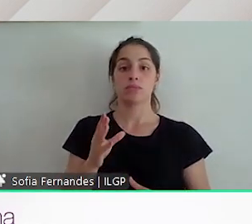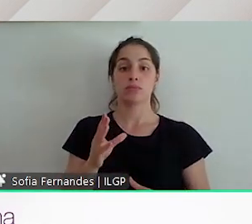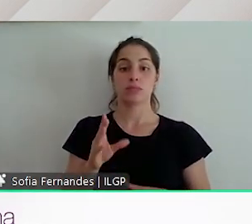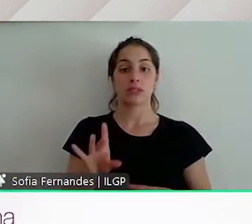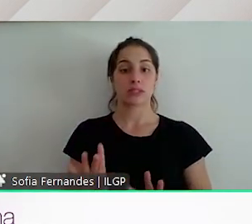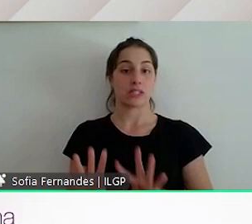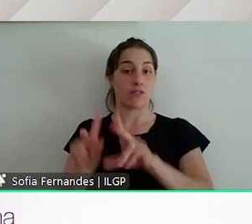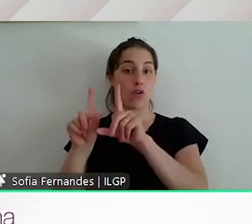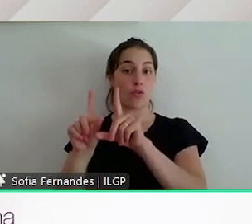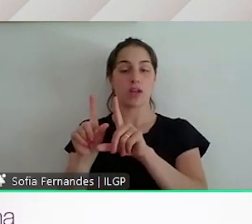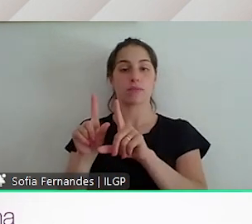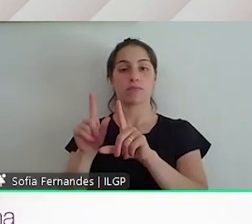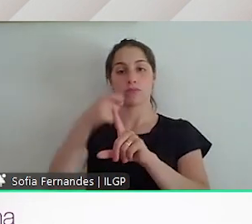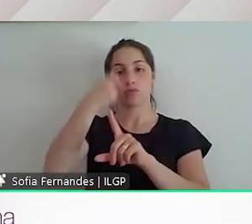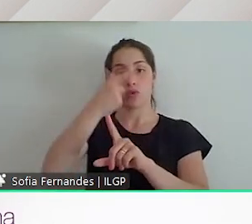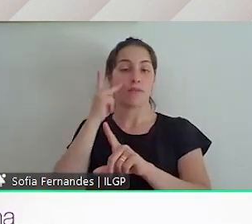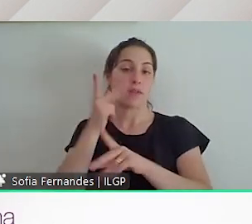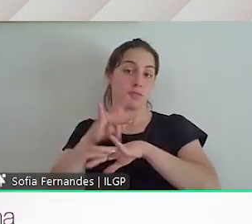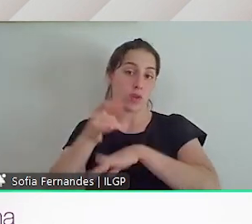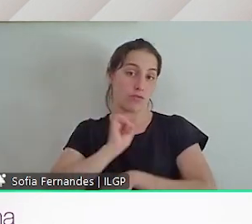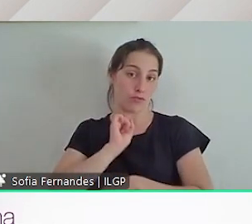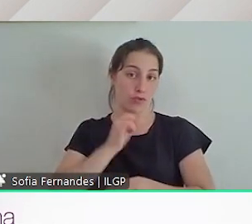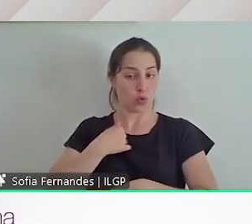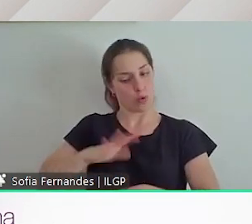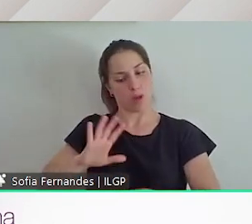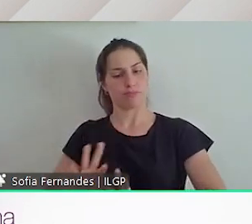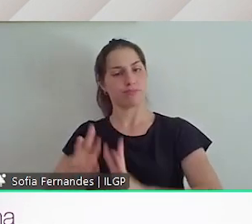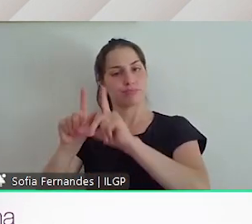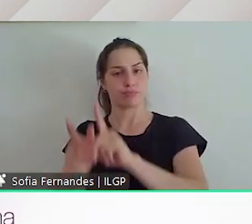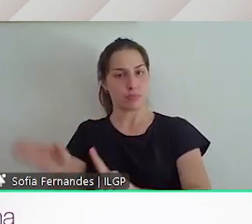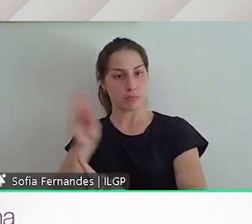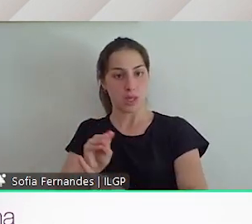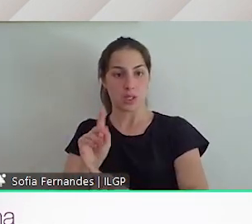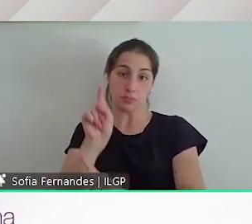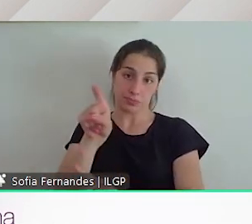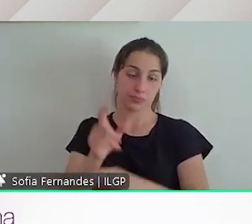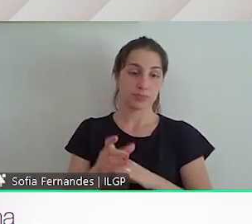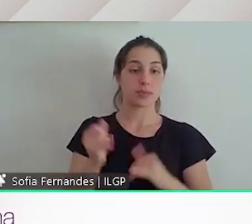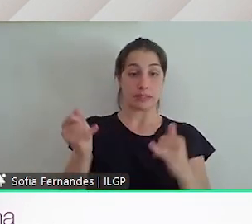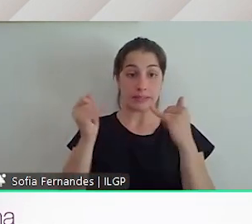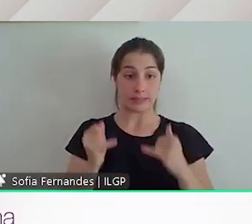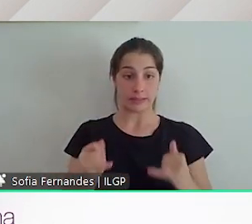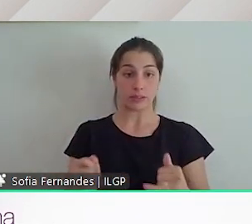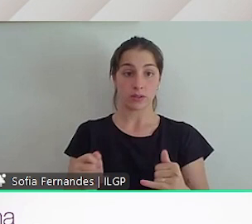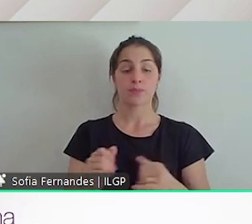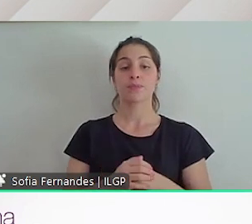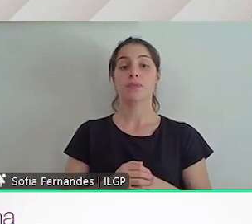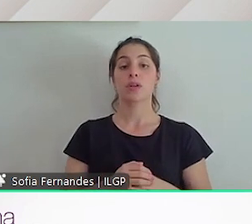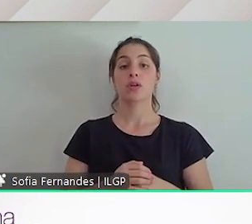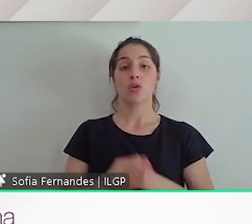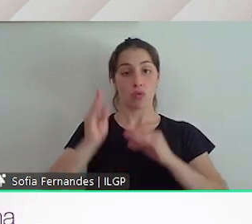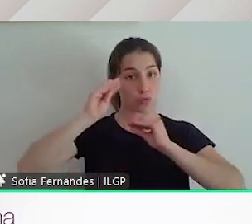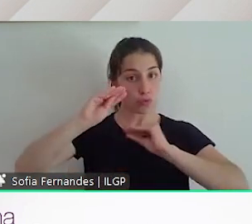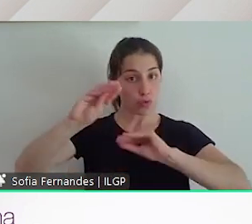aqui a sua carreira profissional. E temos também aqui a área de formador, ou seja, para quem